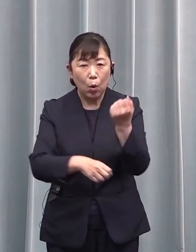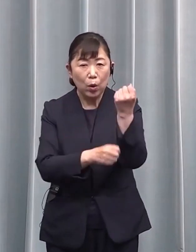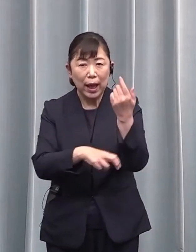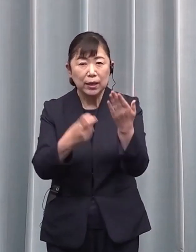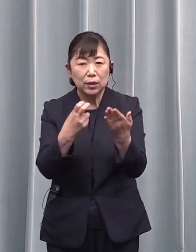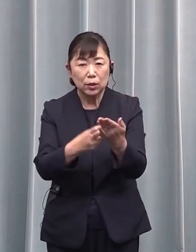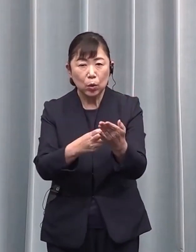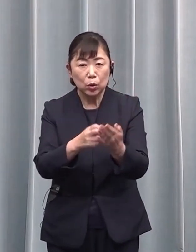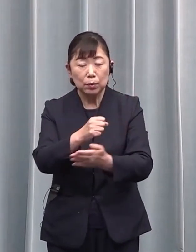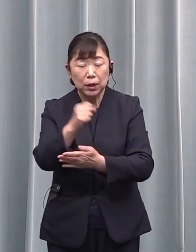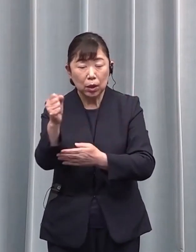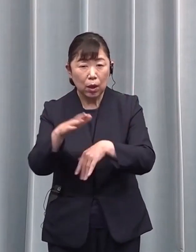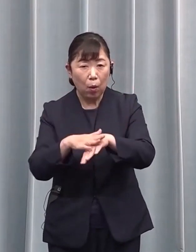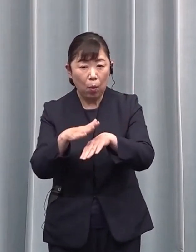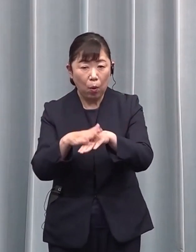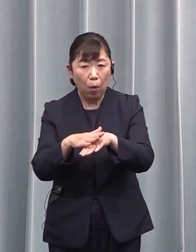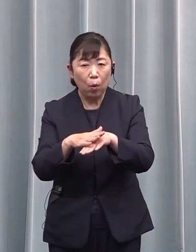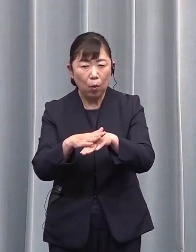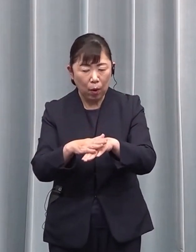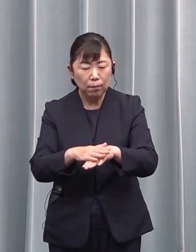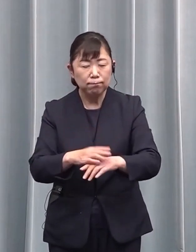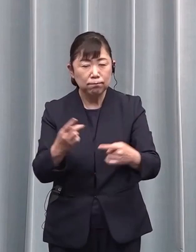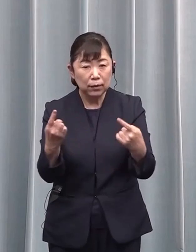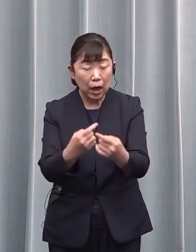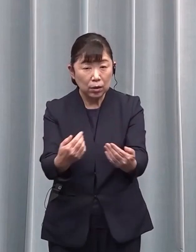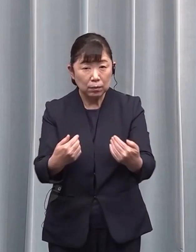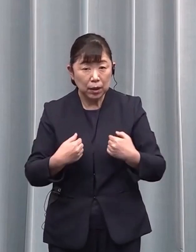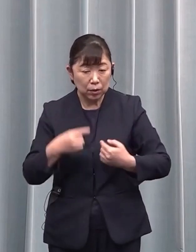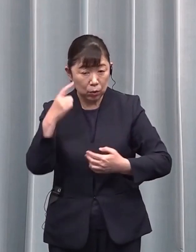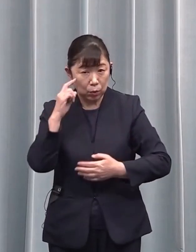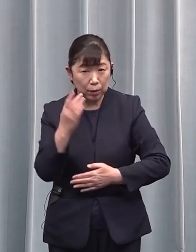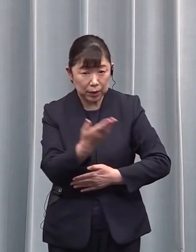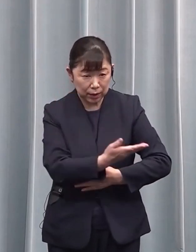方は、改めるべきではないでしょうか、いかがでしょうか。